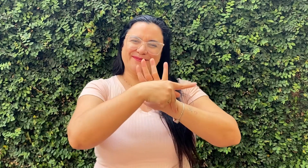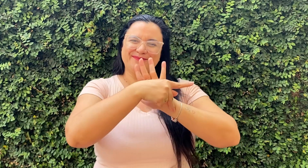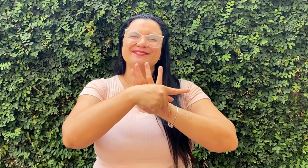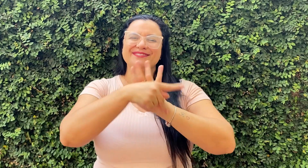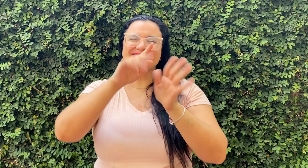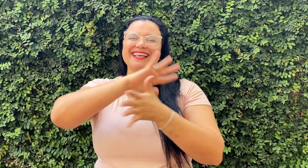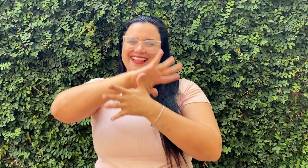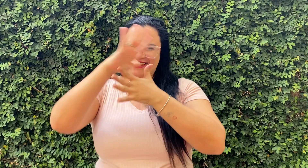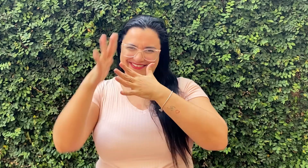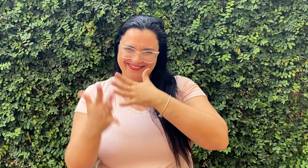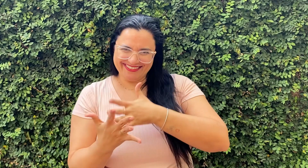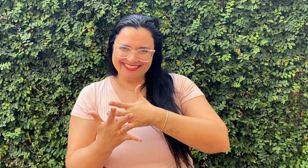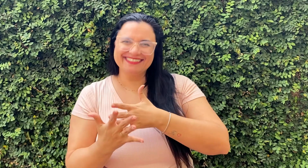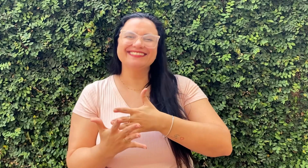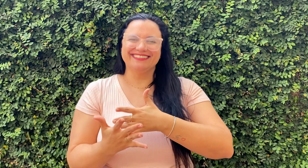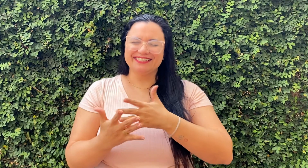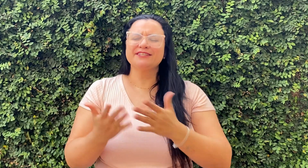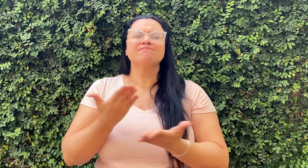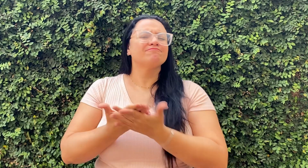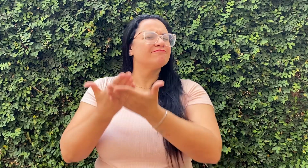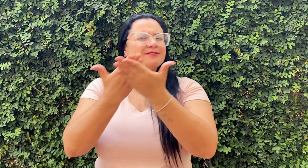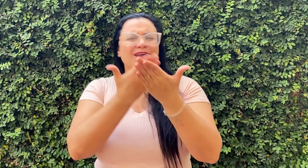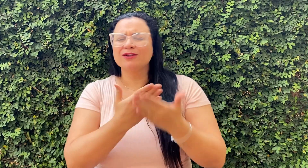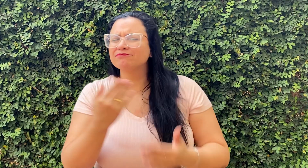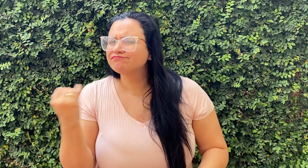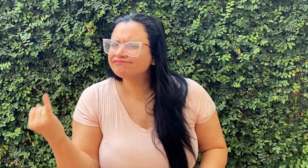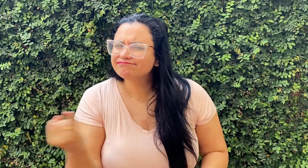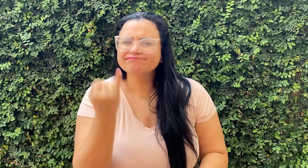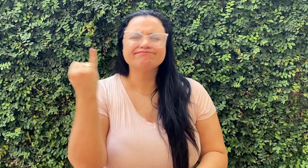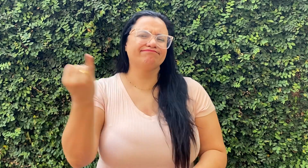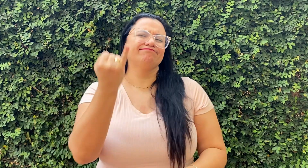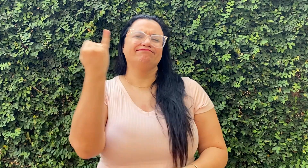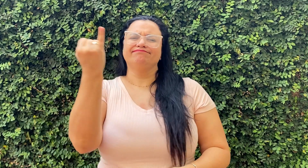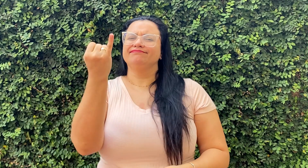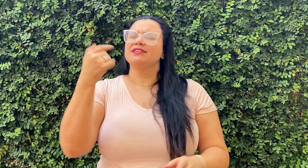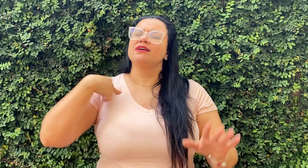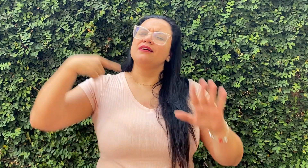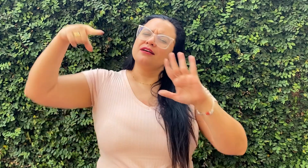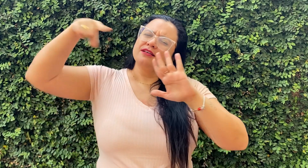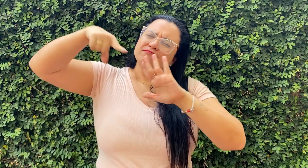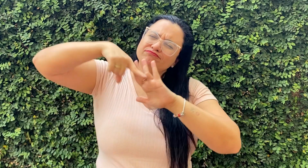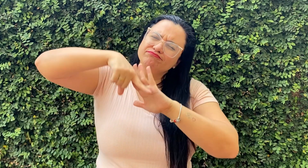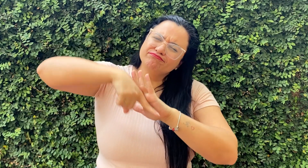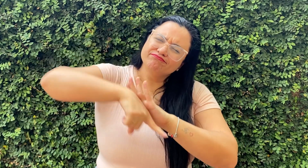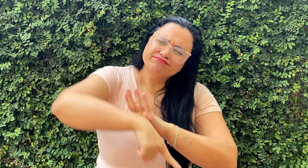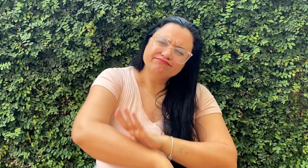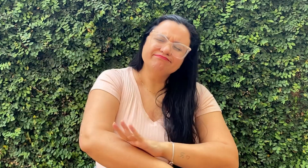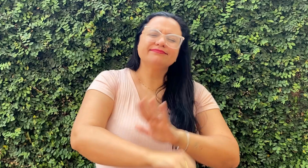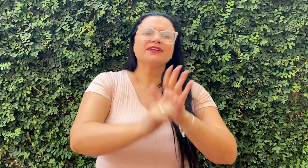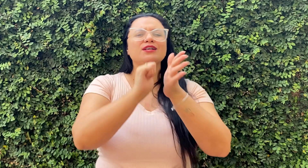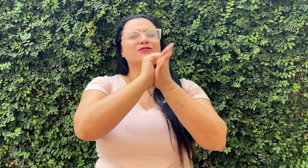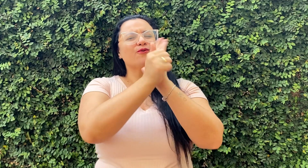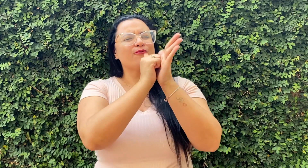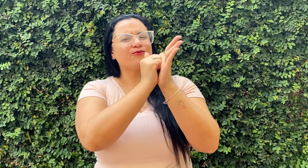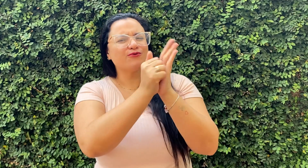parâmetros da Libras. Bons estudos, estude bastante, vá cada dia se aprofundando mais.